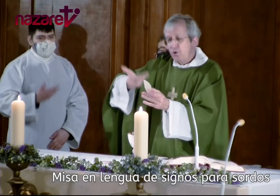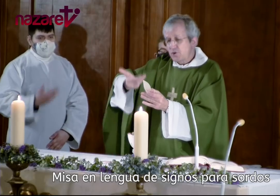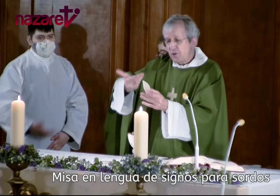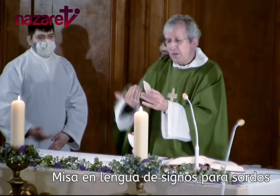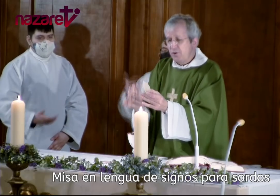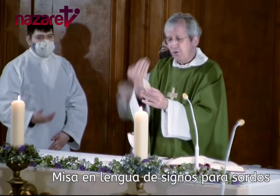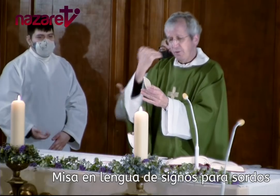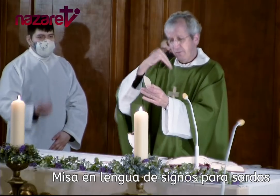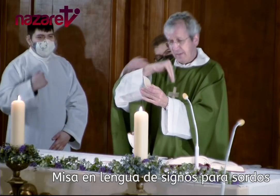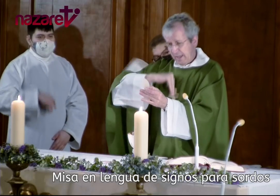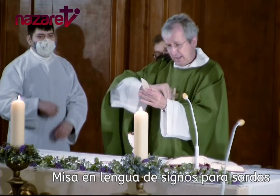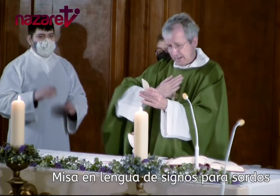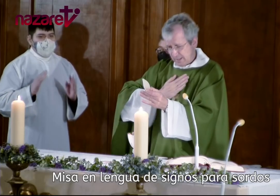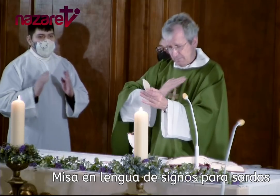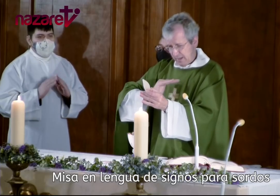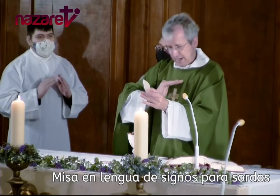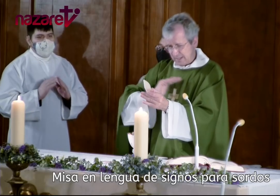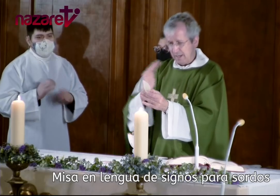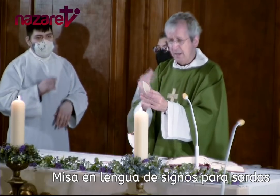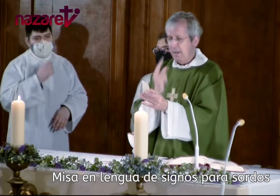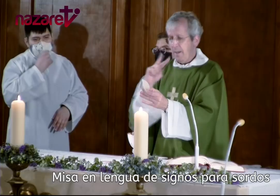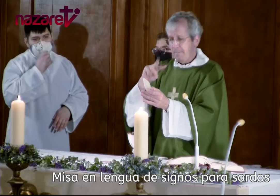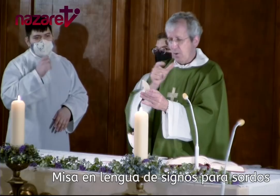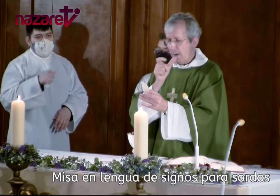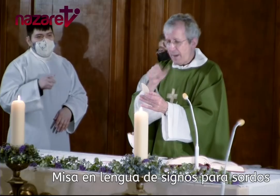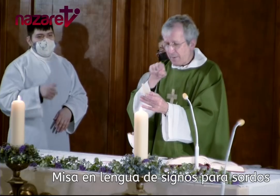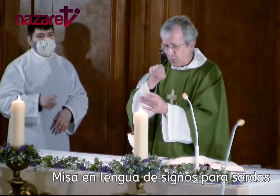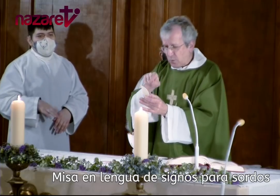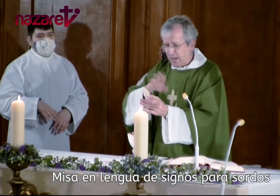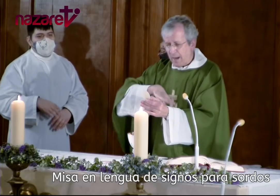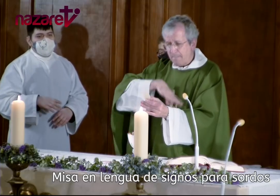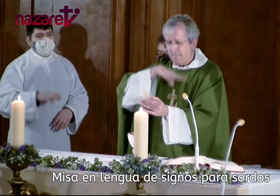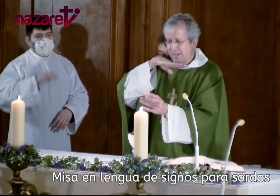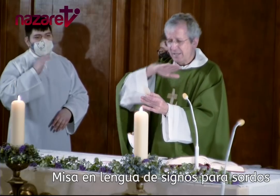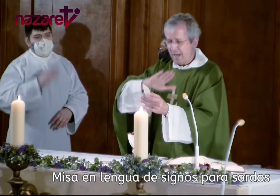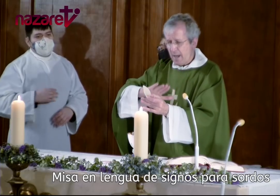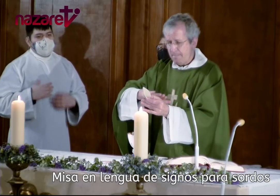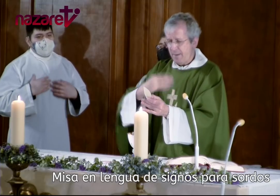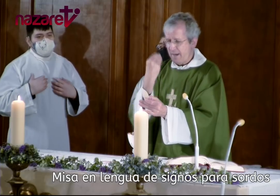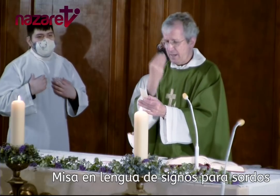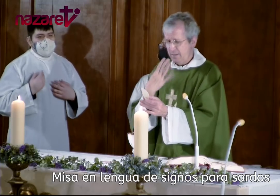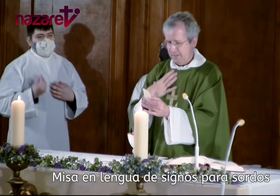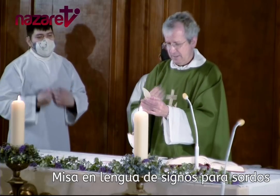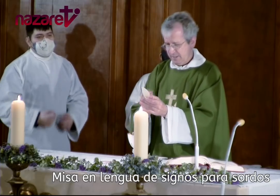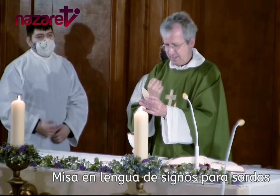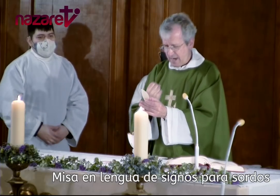soy digno de que entres en mi casa, pero una palabra tuya bastará para